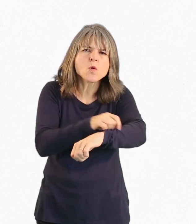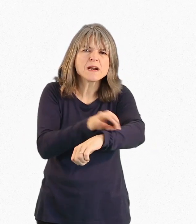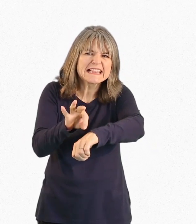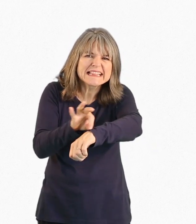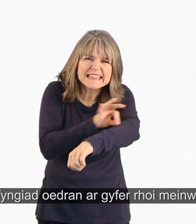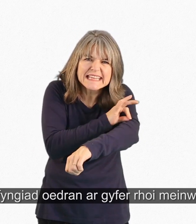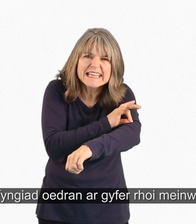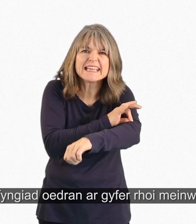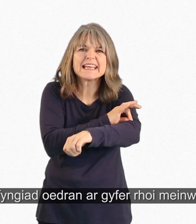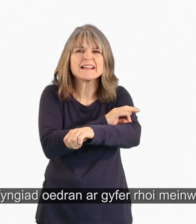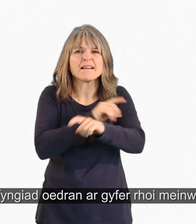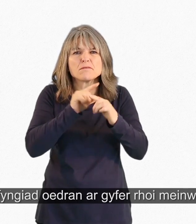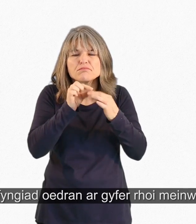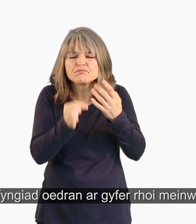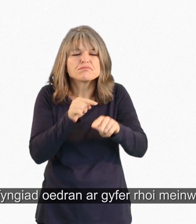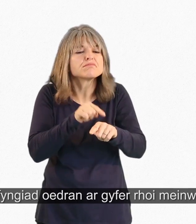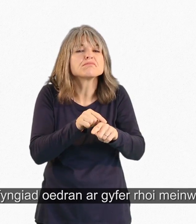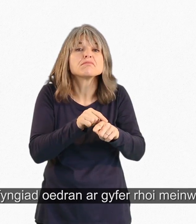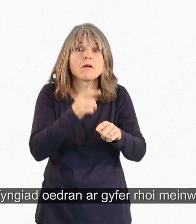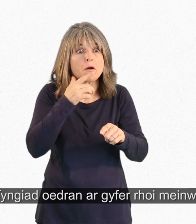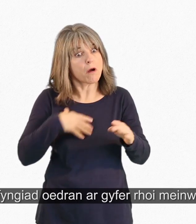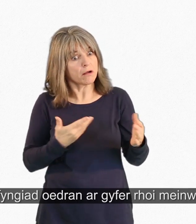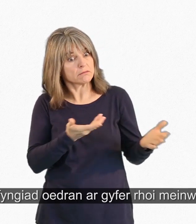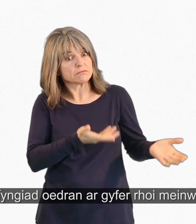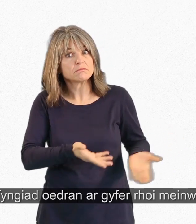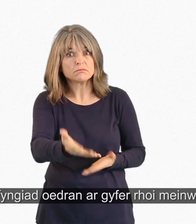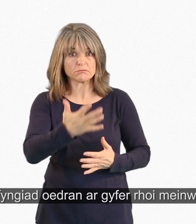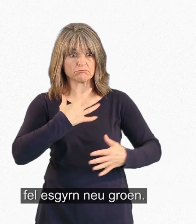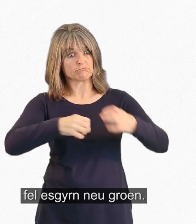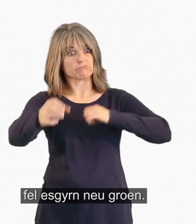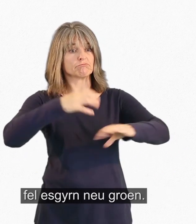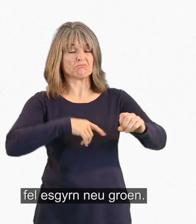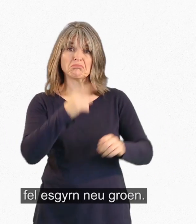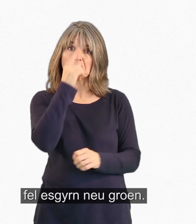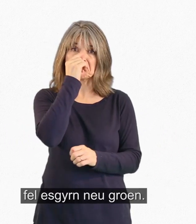Nid oes cyfyngiad oedran ar gyfer roi meinweoedd fel esgyrn neu groen.